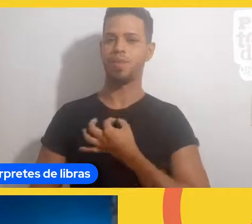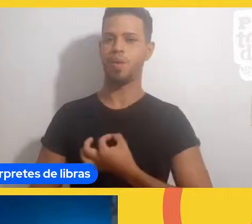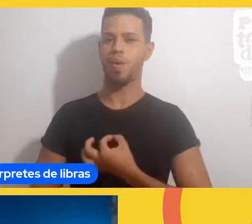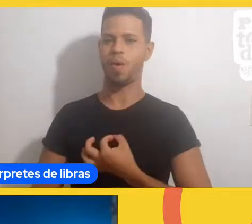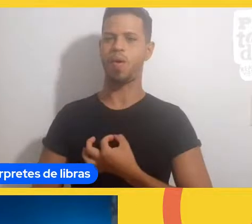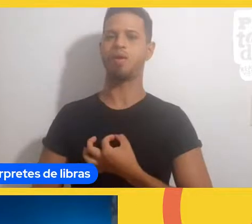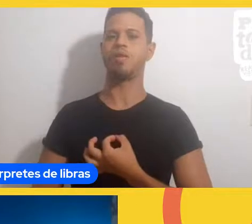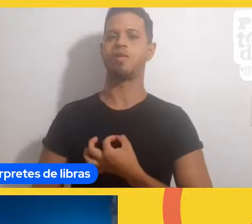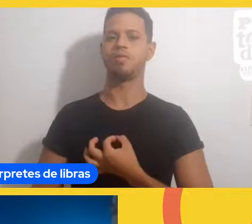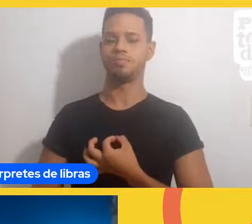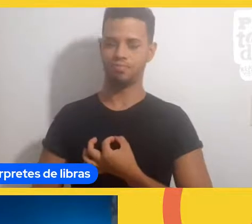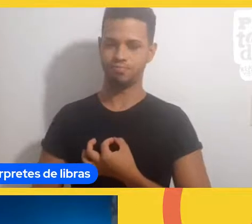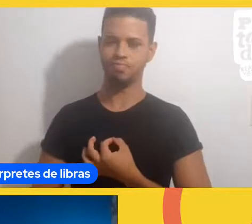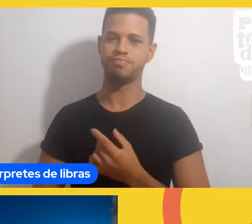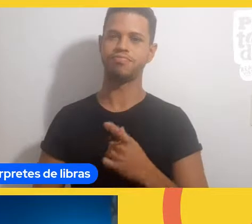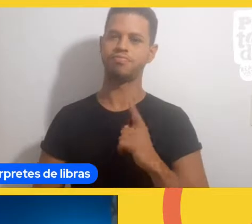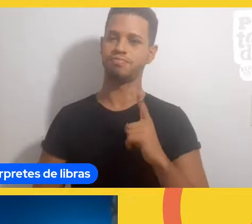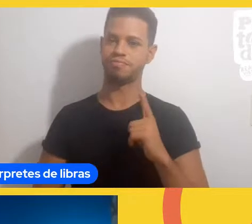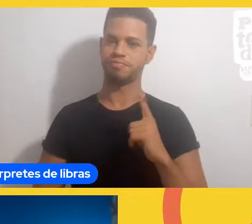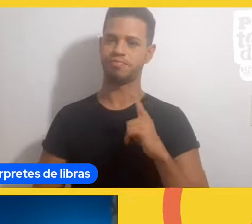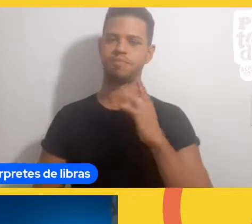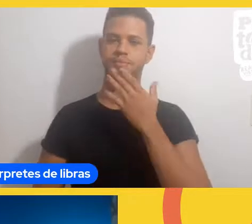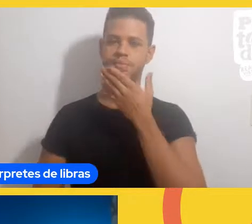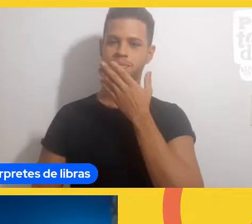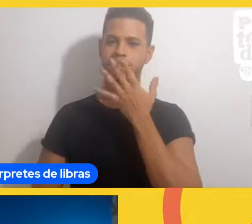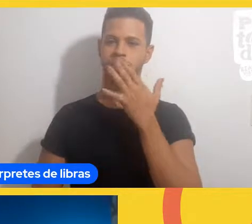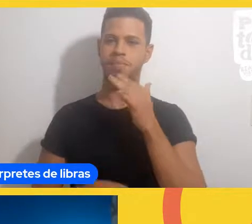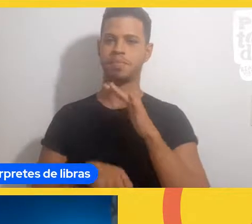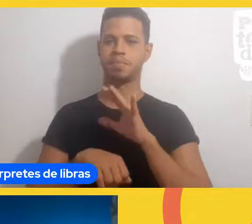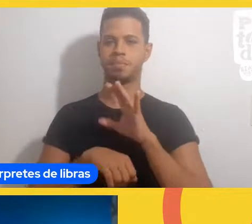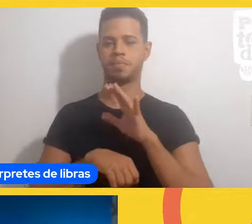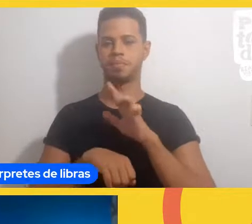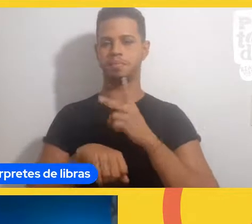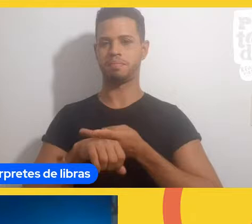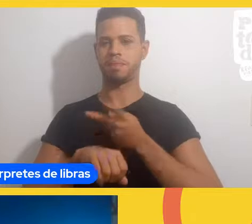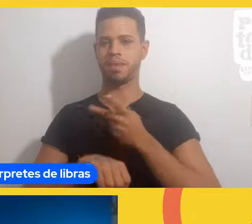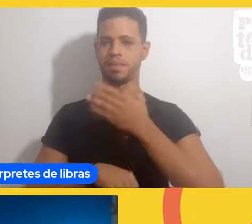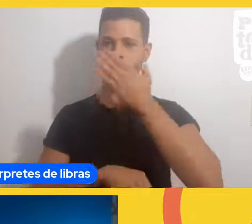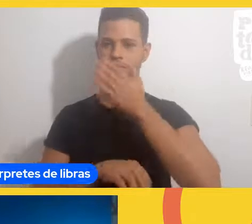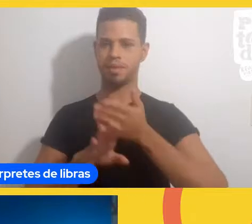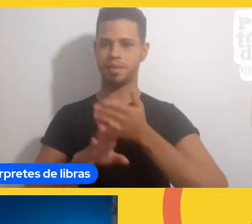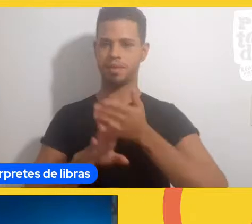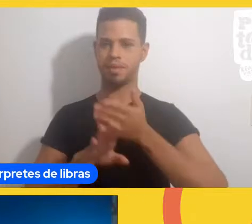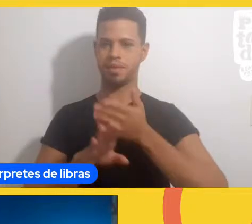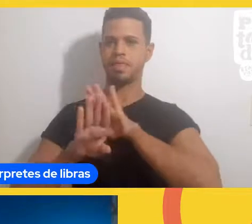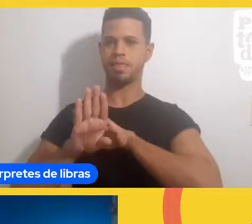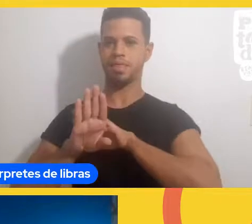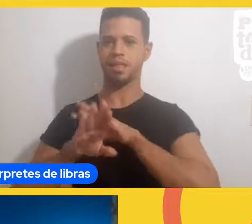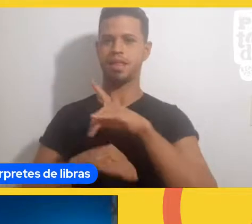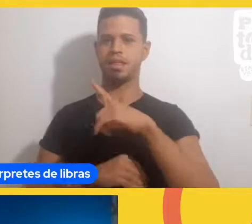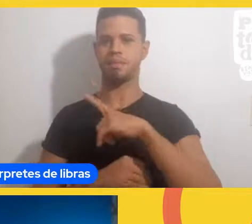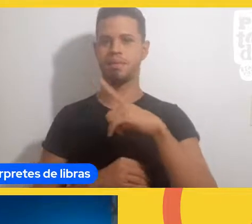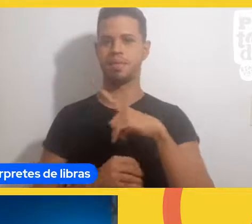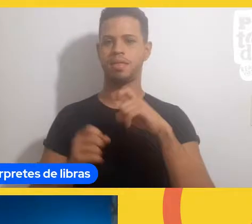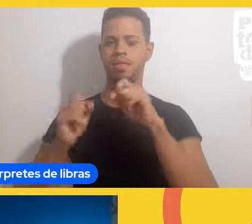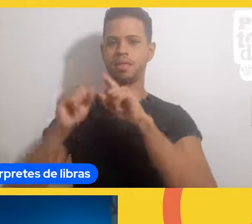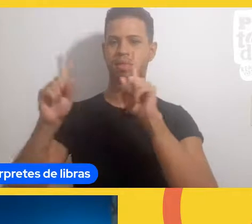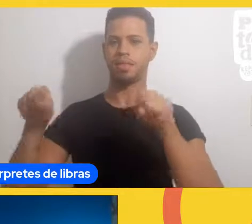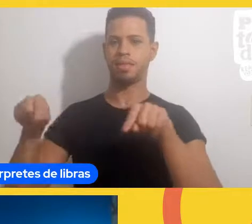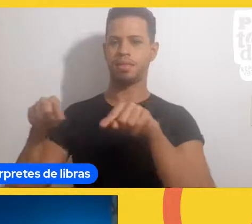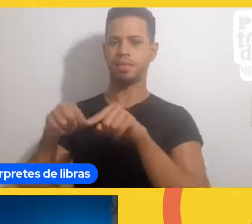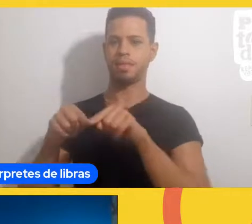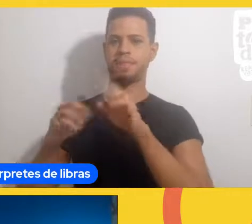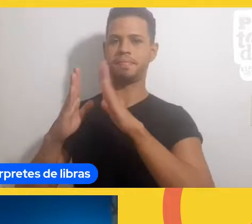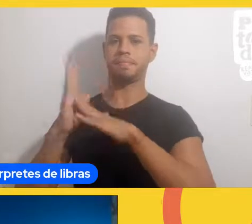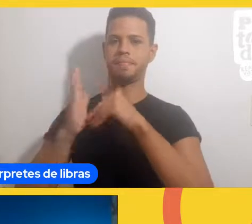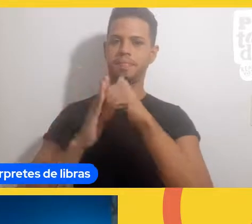fino, prateado. E atrás de mim tem um cartaz do festival, com algumas plantas,